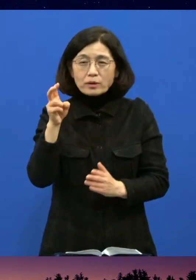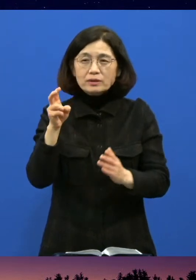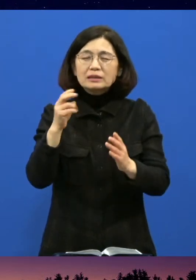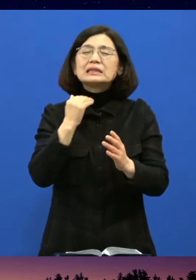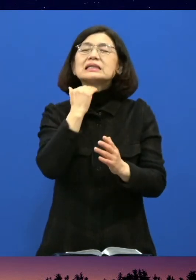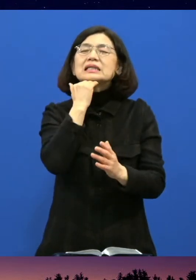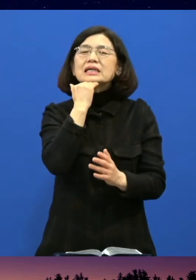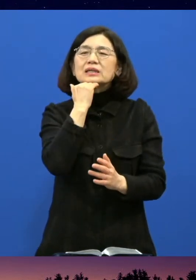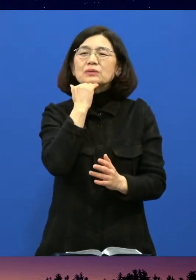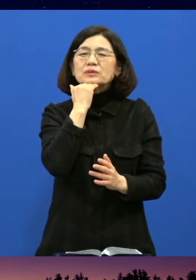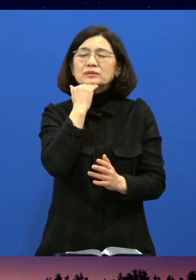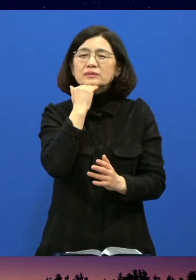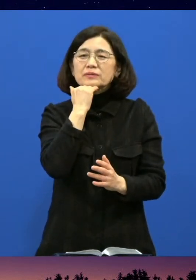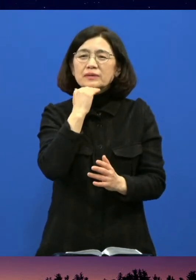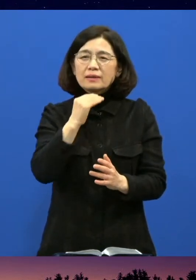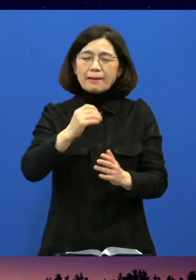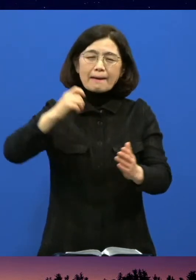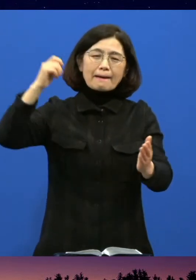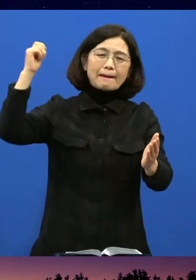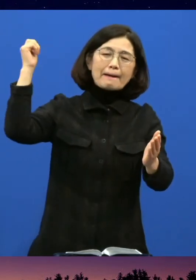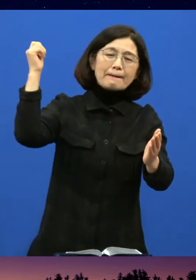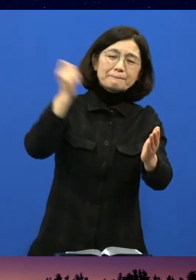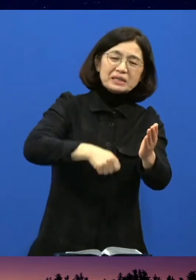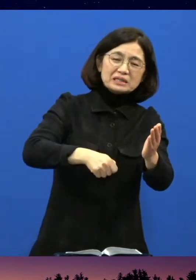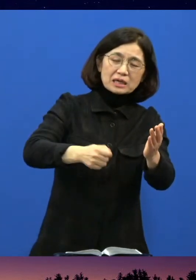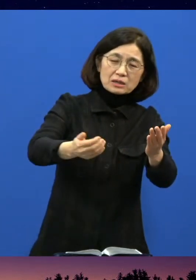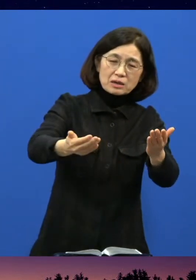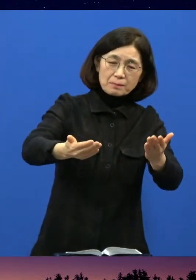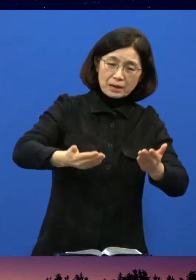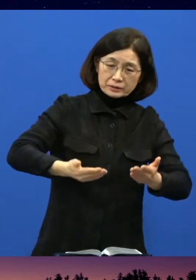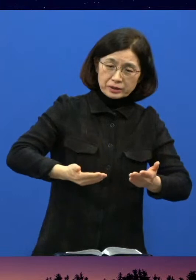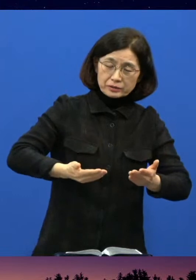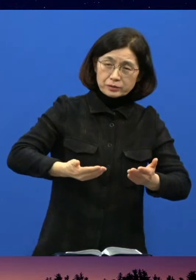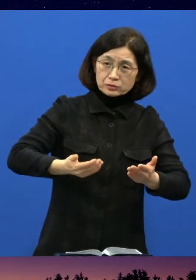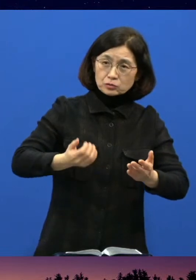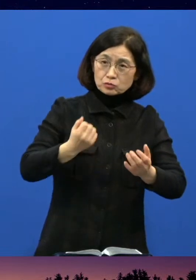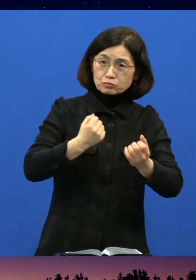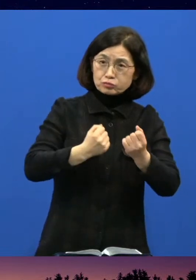못 들어가는 거예요. 못 들어. 비자를 받아야 들어가는데 뭐 안 나오는데 어떻게 해요?